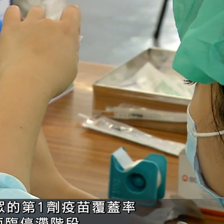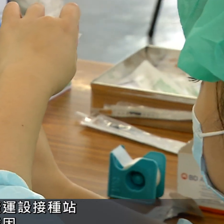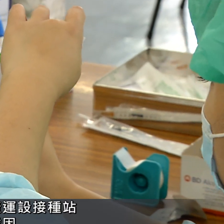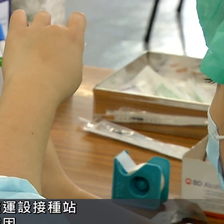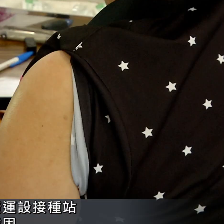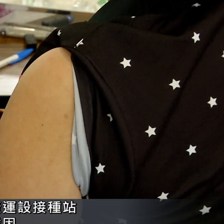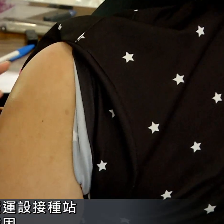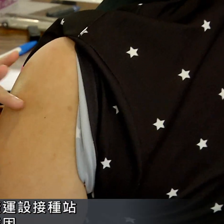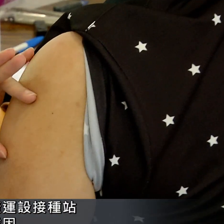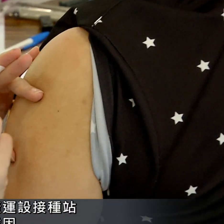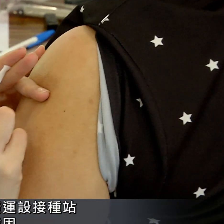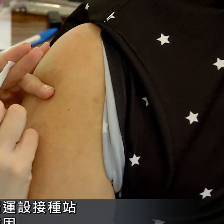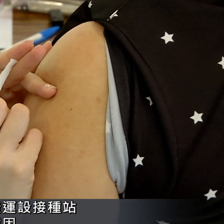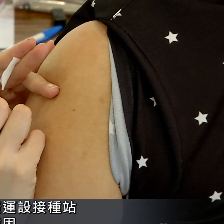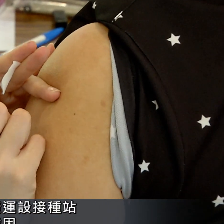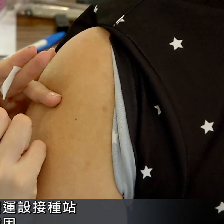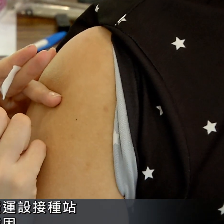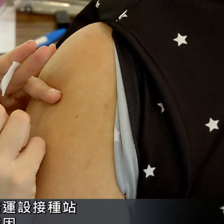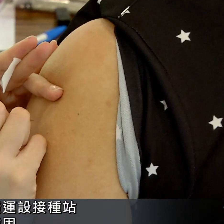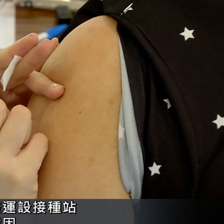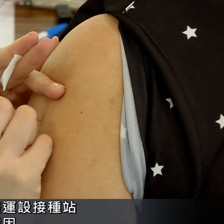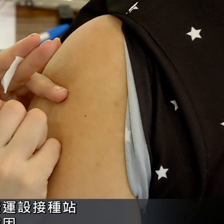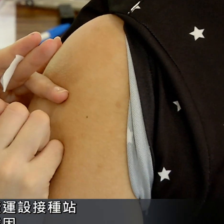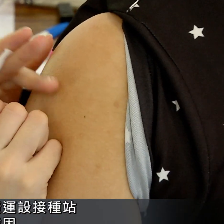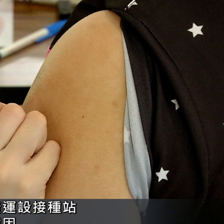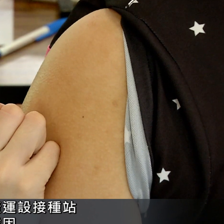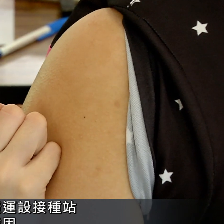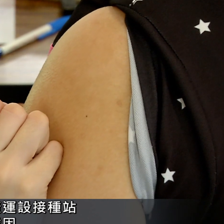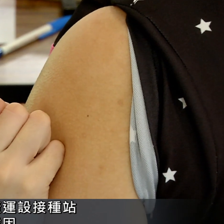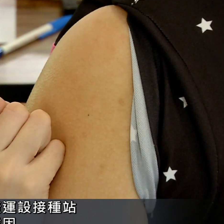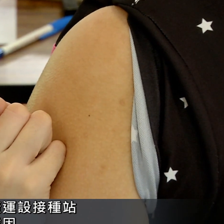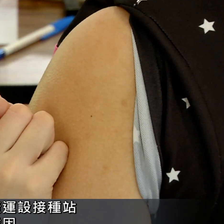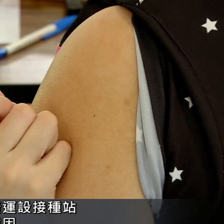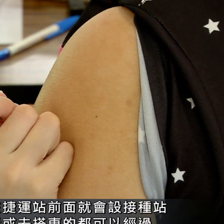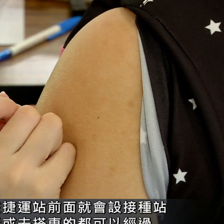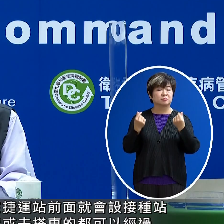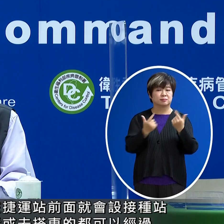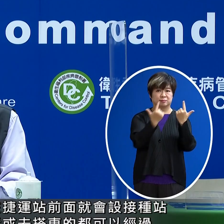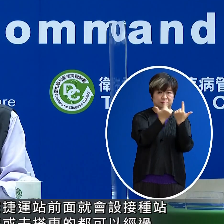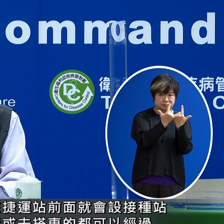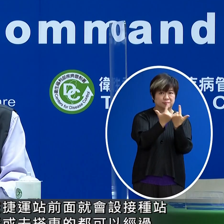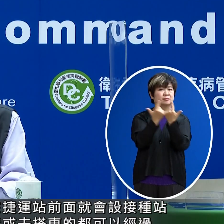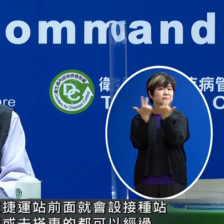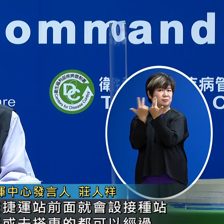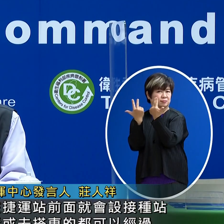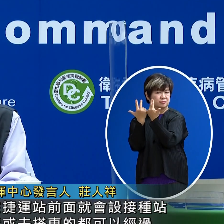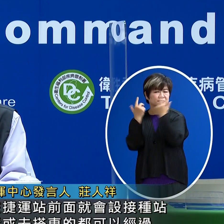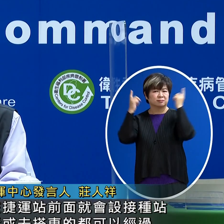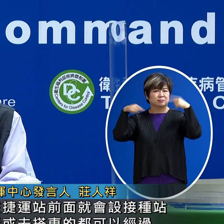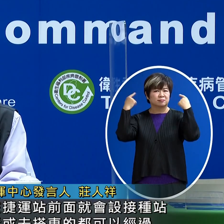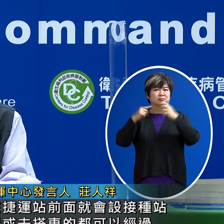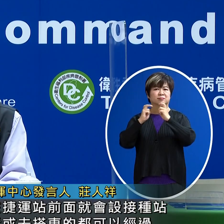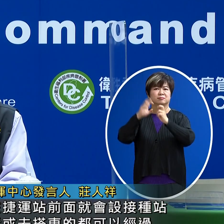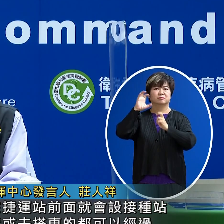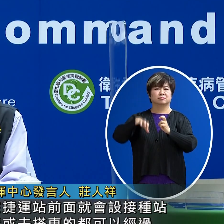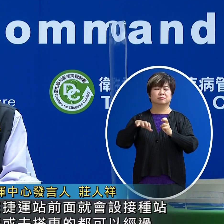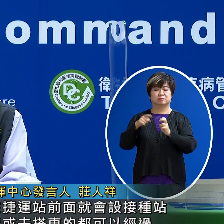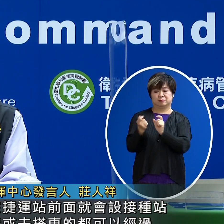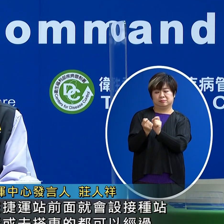指挥中心拟在捷运设接种站，也思考抽奖当诱因。 双北他们常在捷运站前面就会设这个接